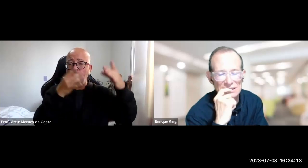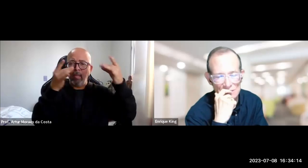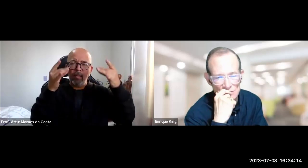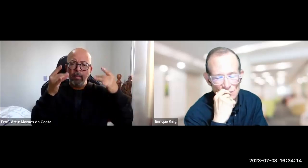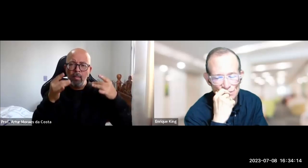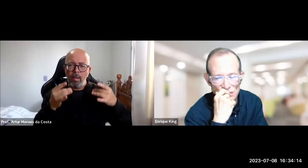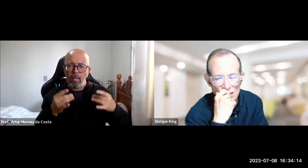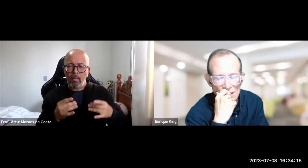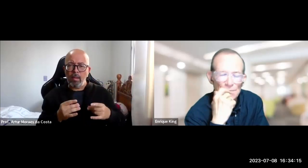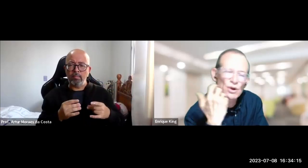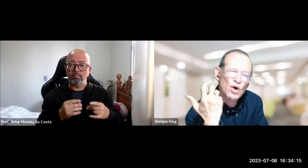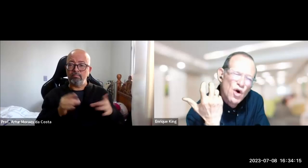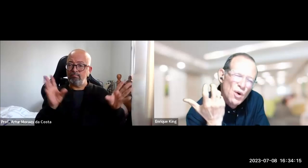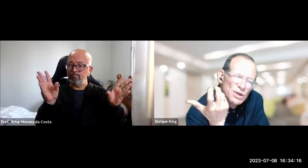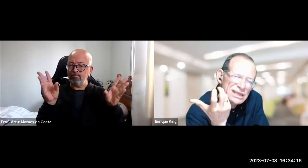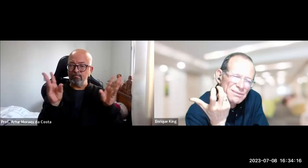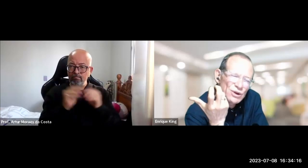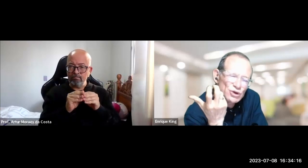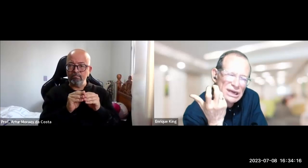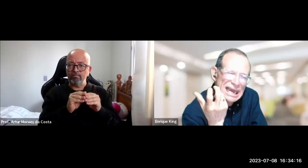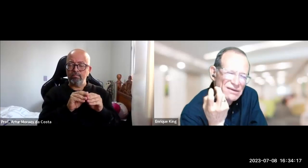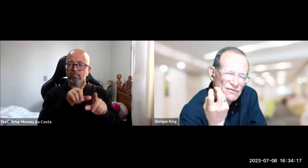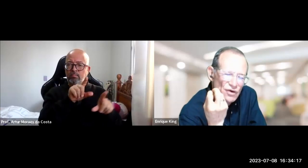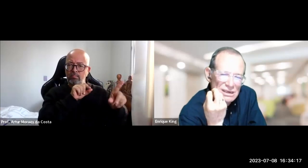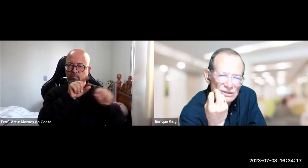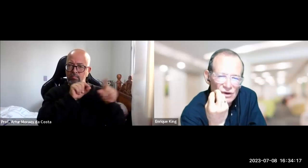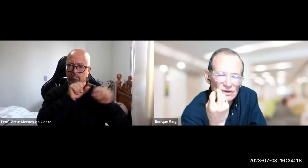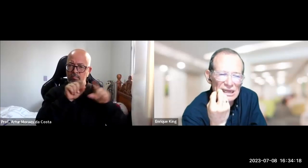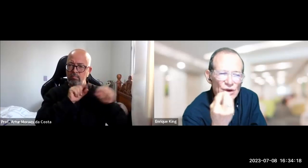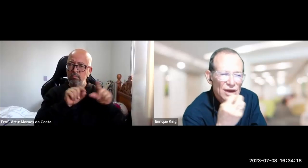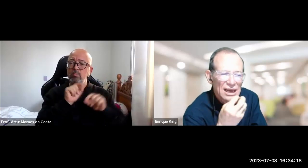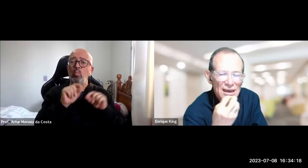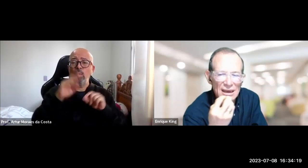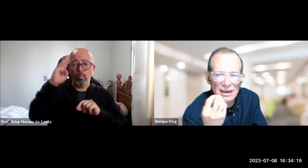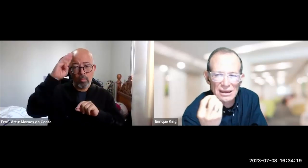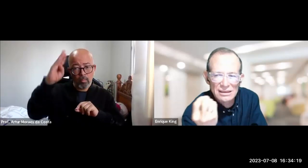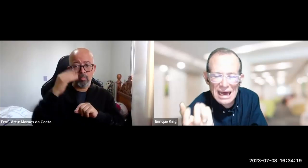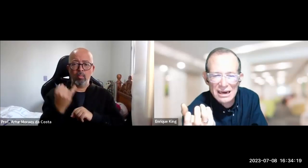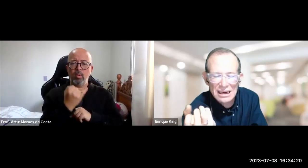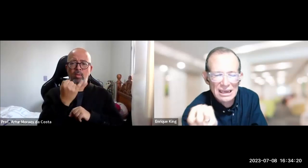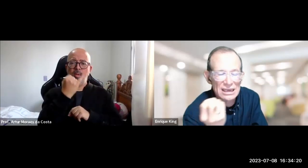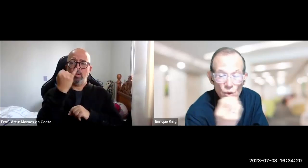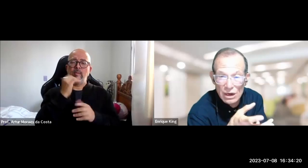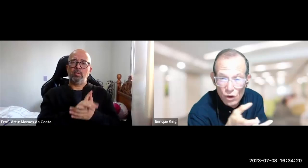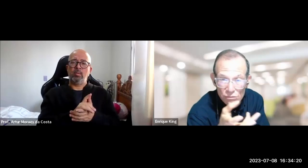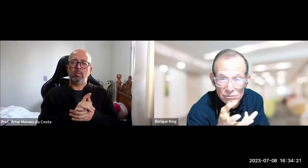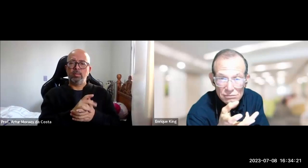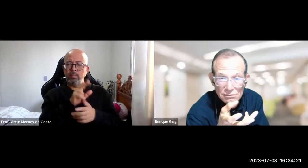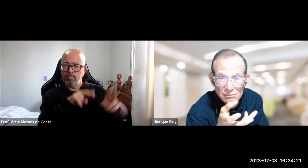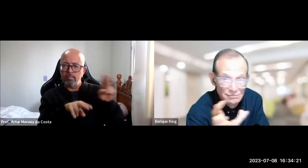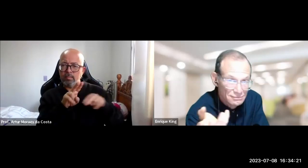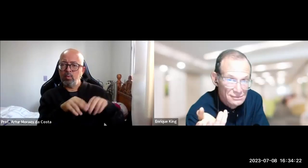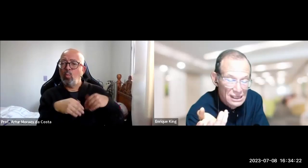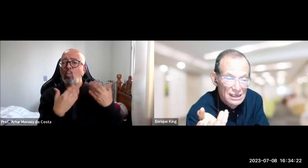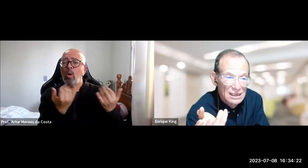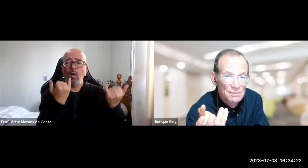la descripción pero cómo determino yo Qué información tengo que dar y cuál